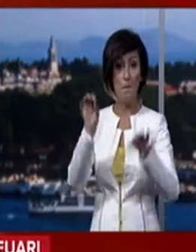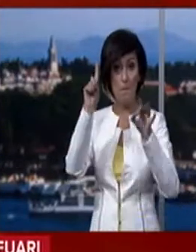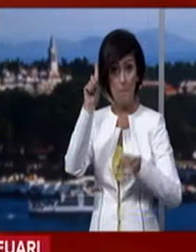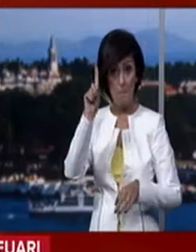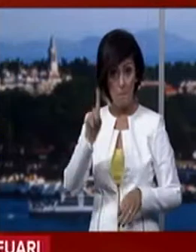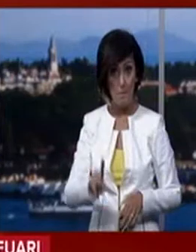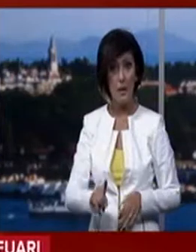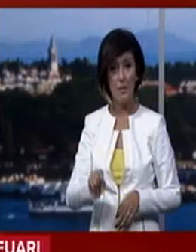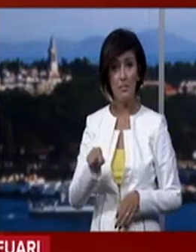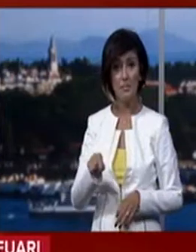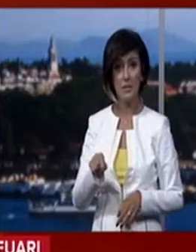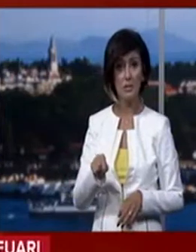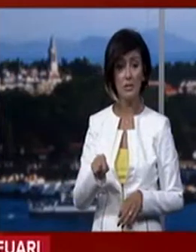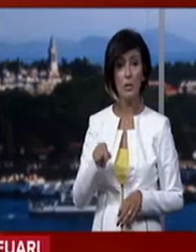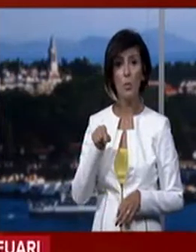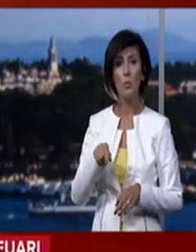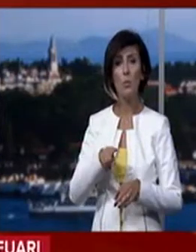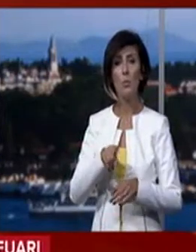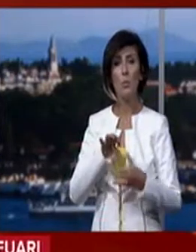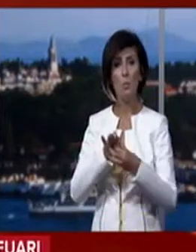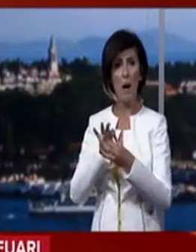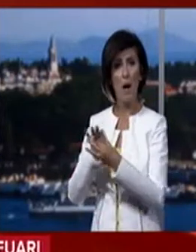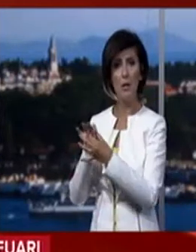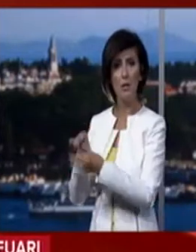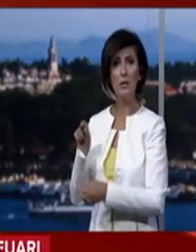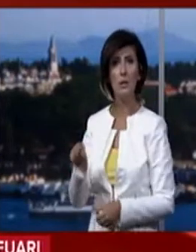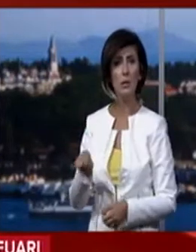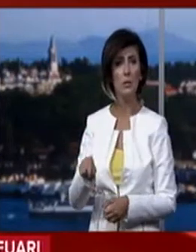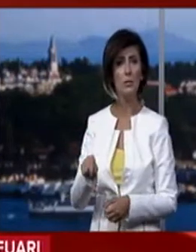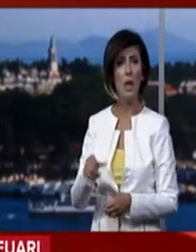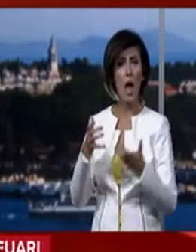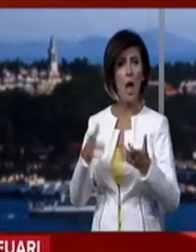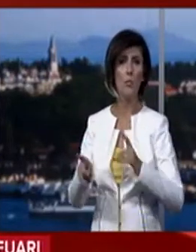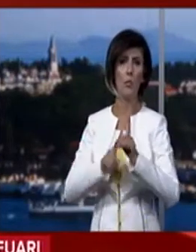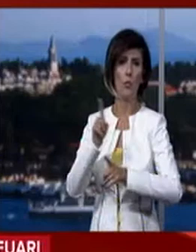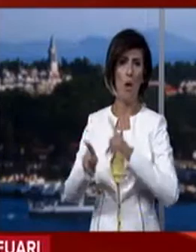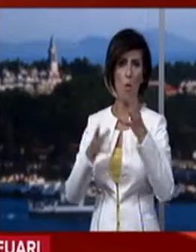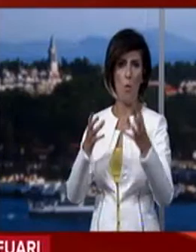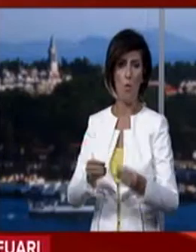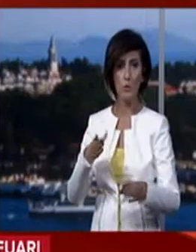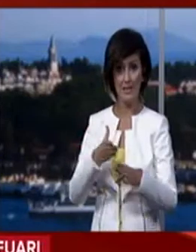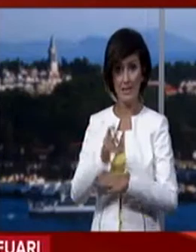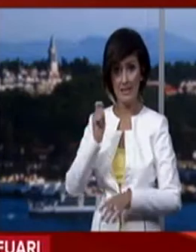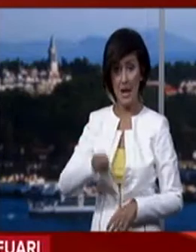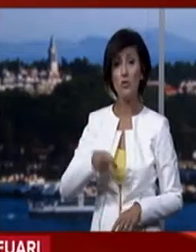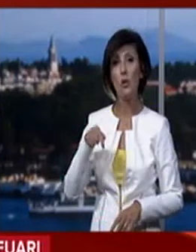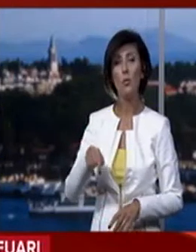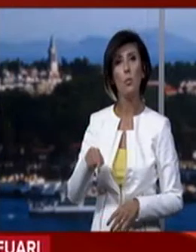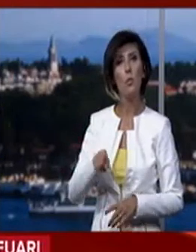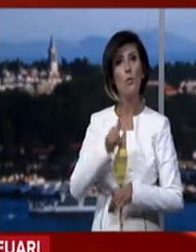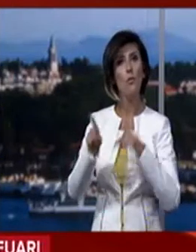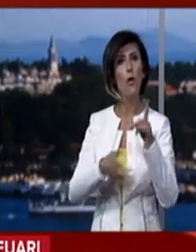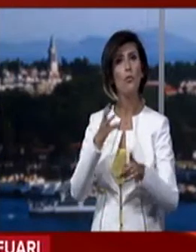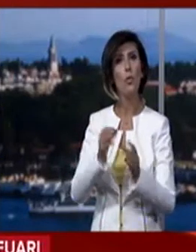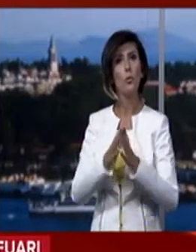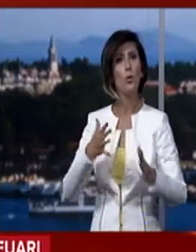Zaten bunun başlangıcının da bağlantılarının ağırlıklı bu fuarda olduğu bir gerçek. Çünkü hakikaten fuarımızda